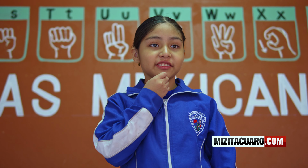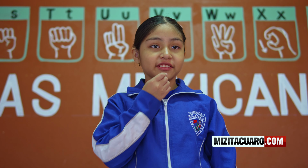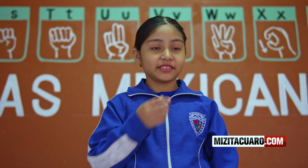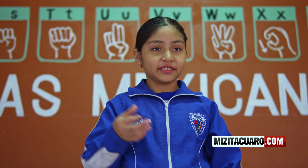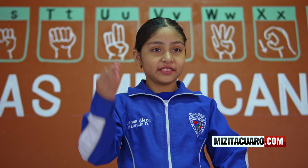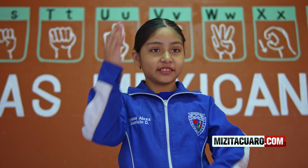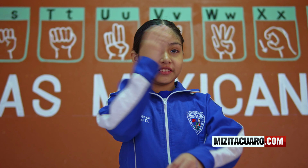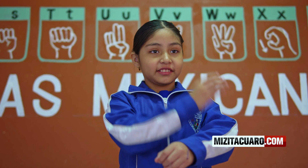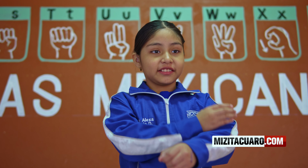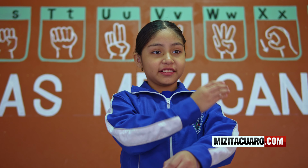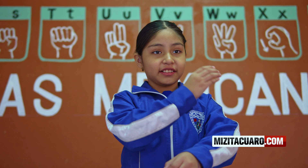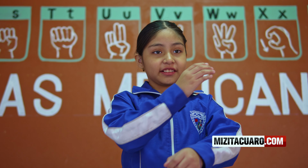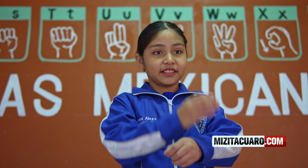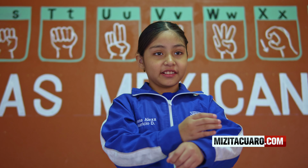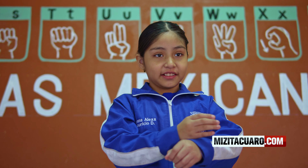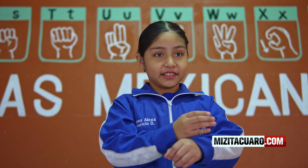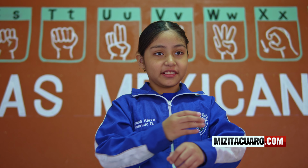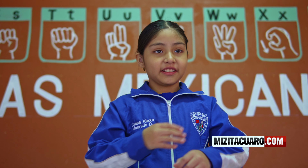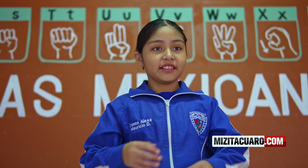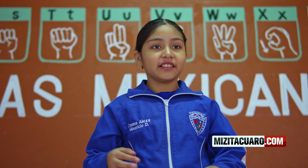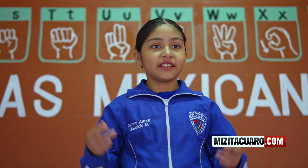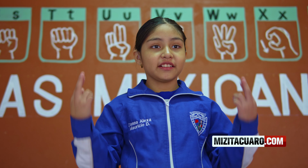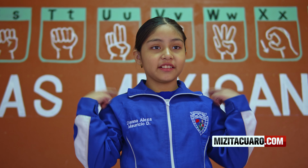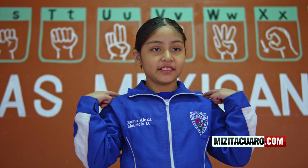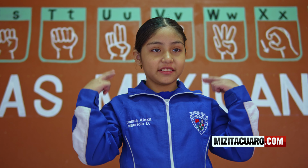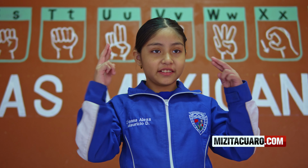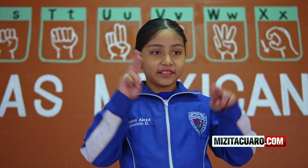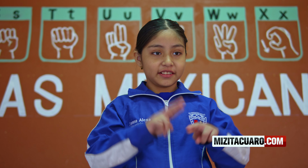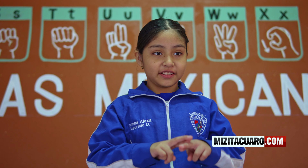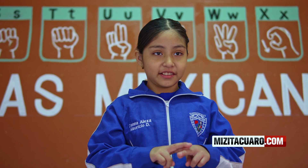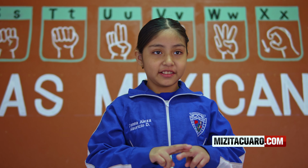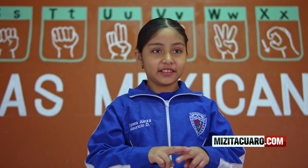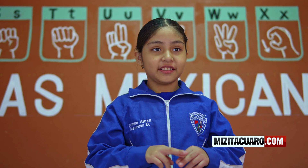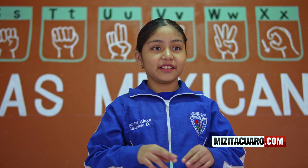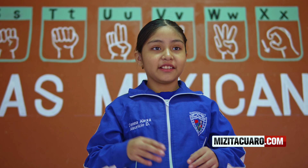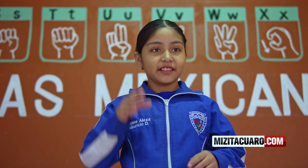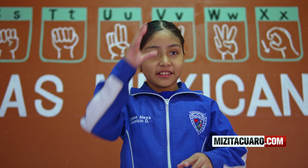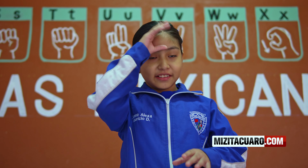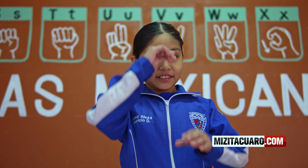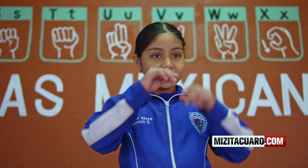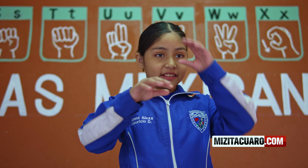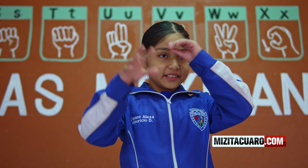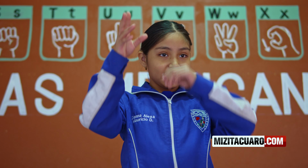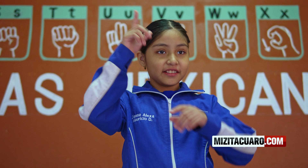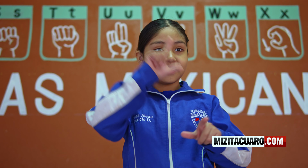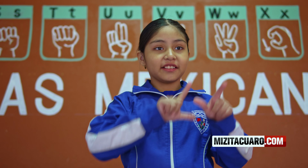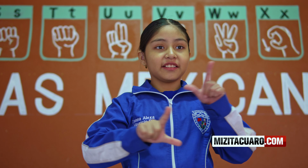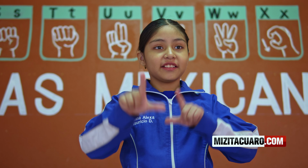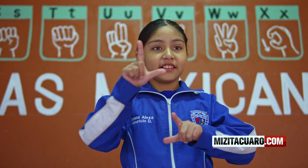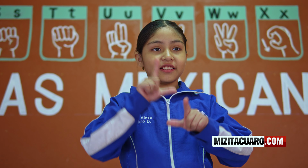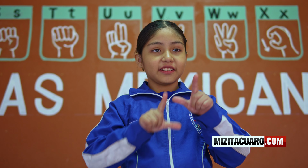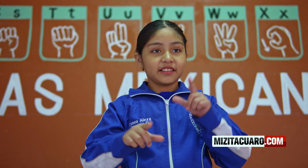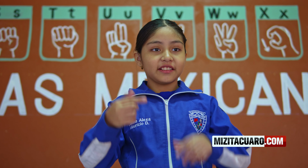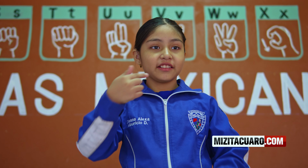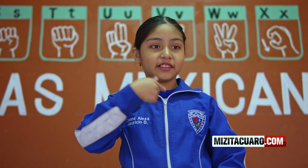los maestros, mis compañeros, puedan aprender lengua de señas.